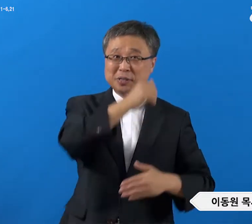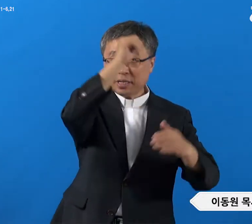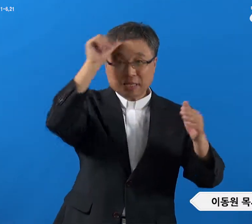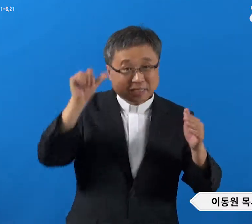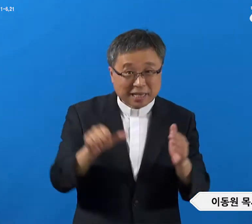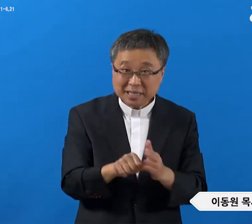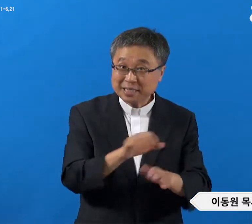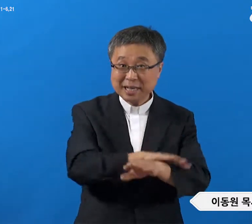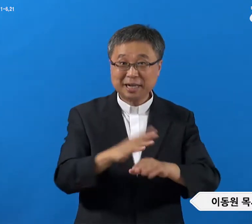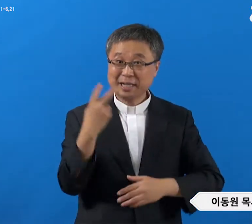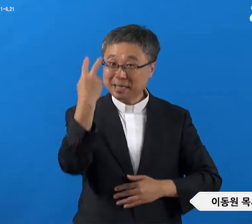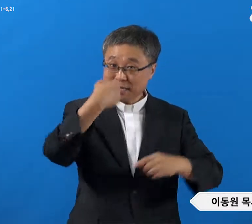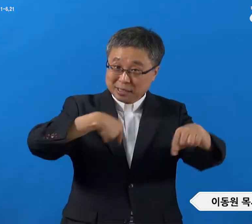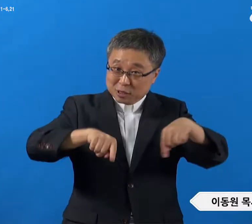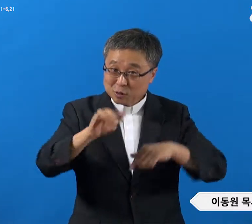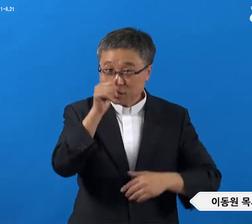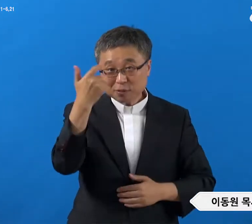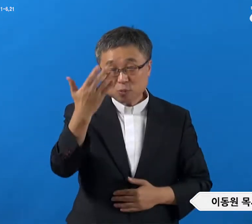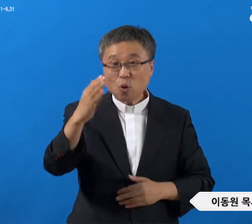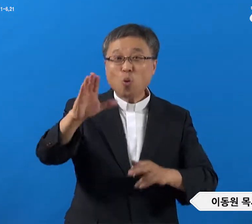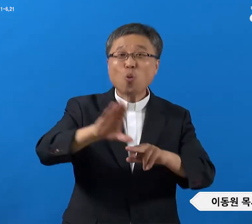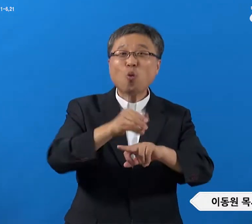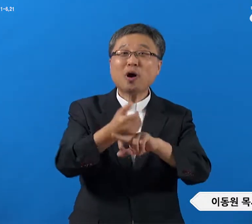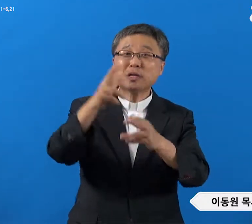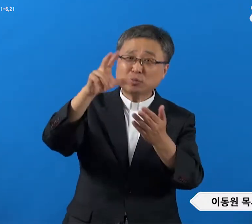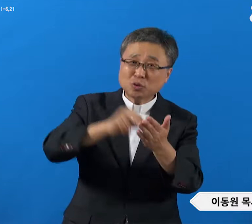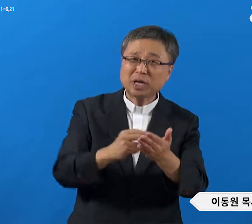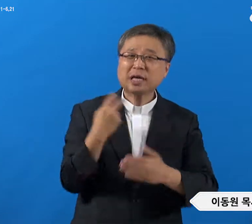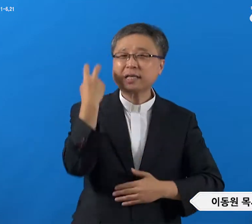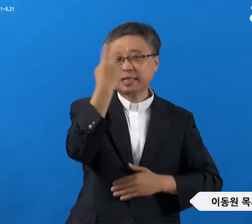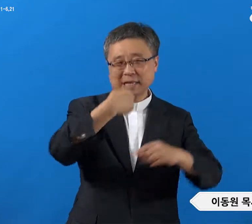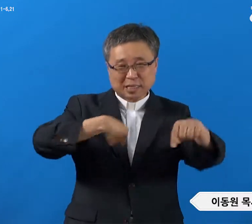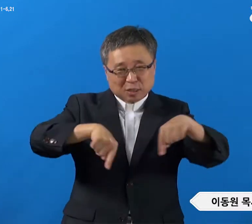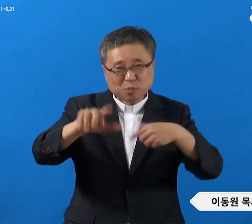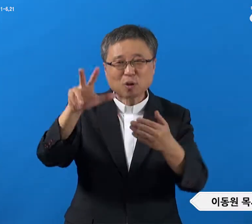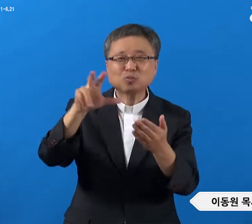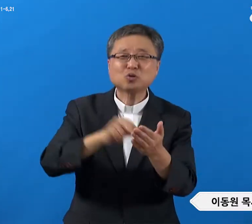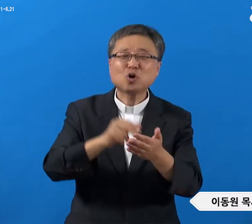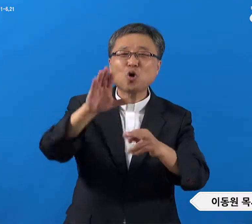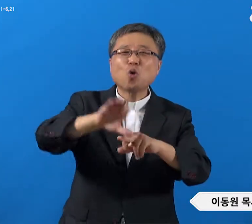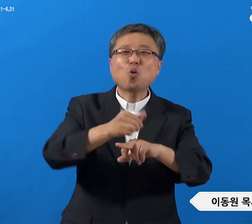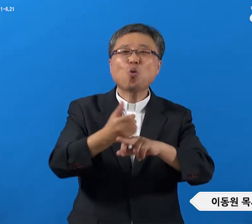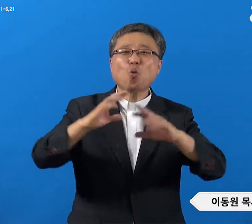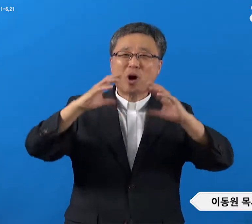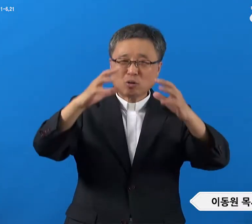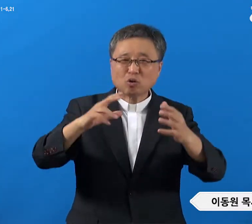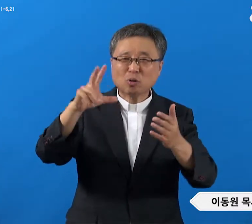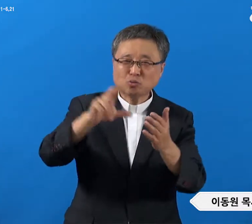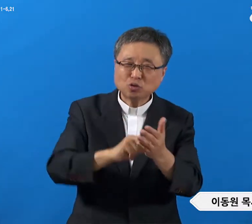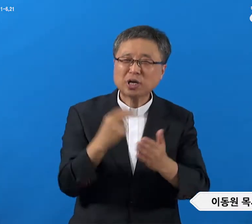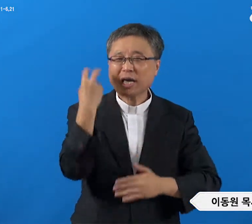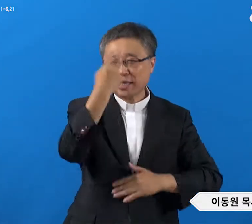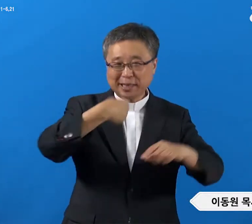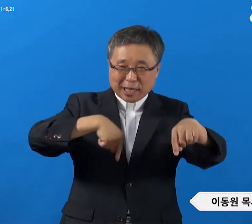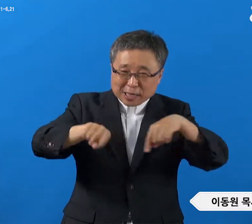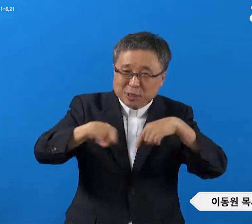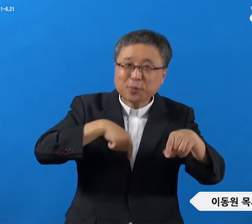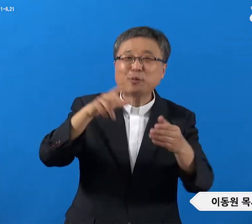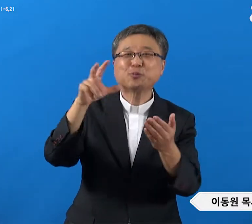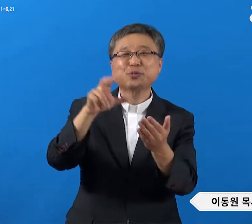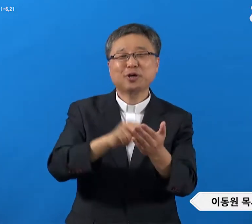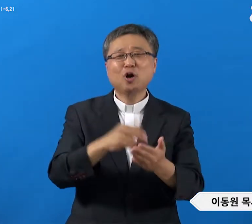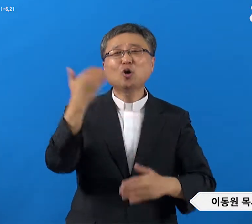잘 다스려지고 있습니까? 왕의 문제는 다스림의 문제예요. 왕국의 문제도 통치의 문제예요. 다스림의 문제인